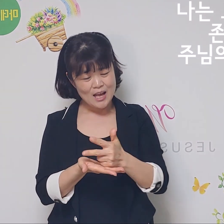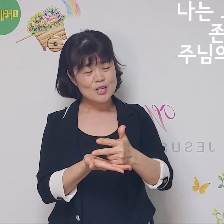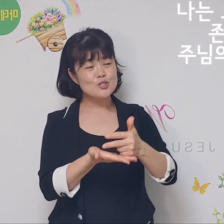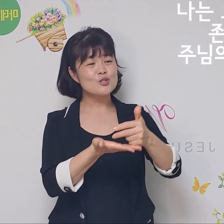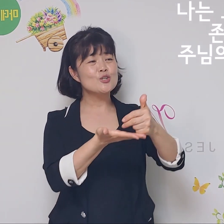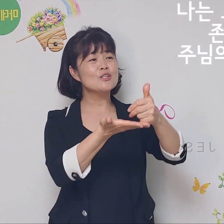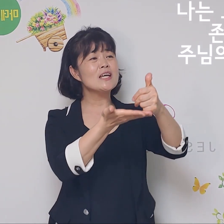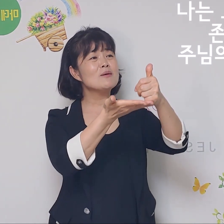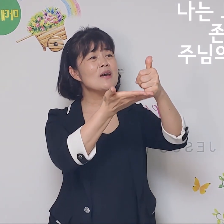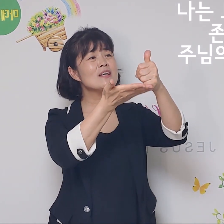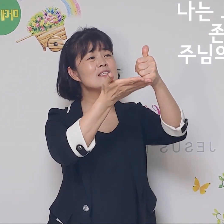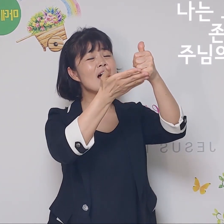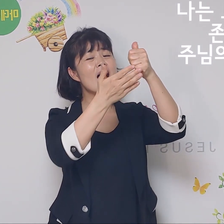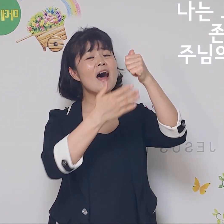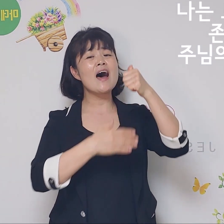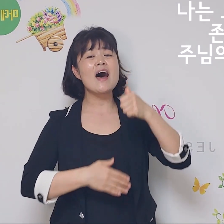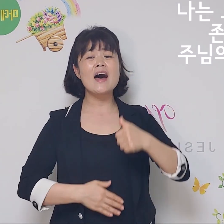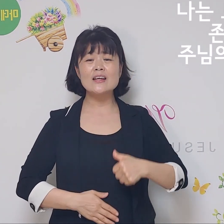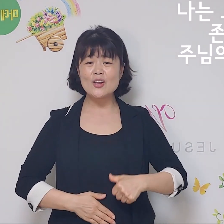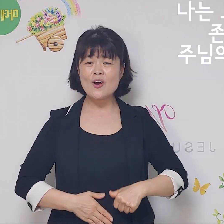존귀한 주님의